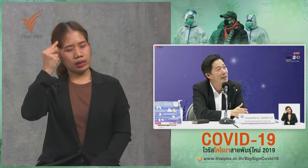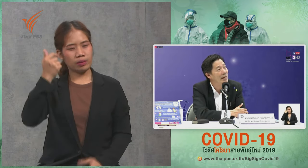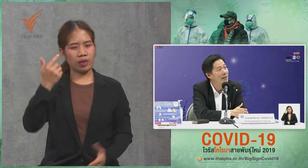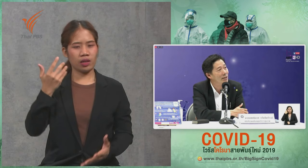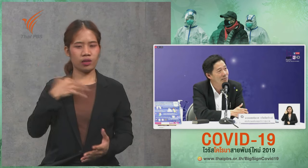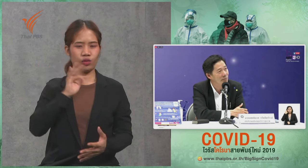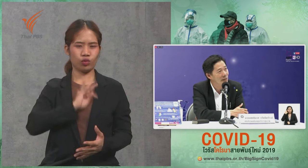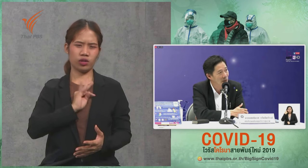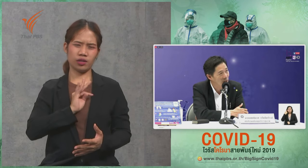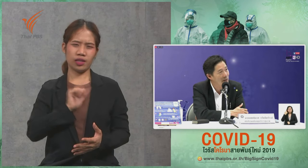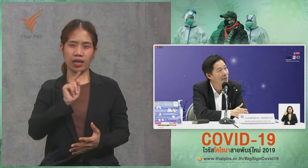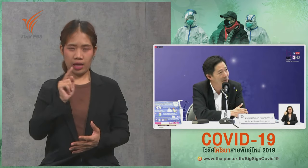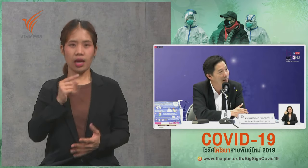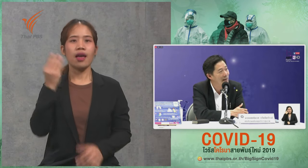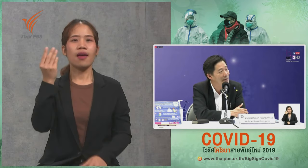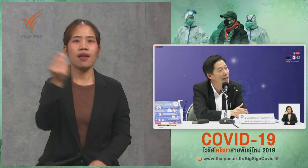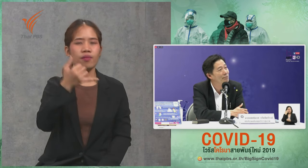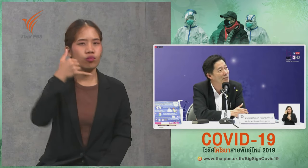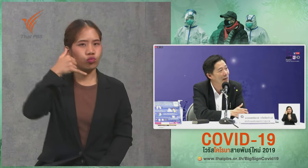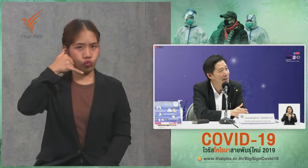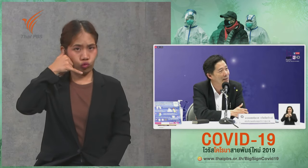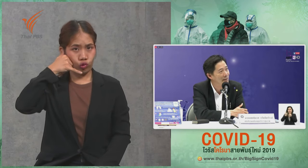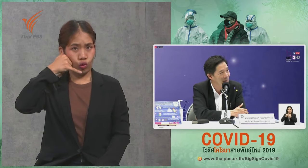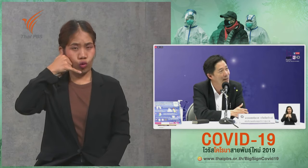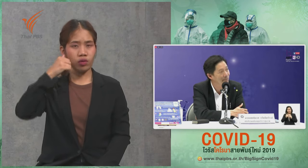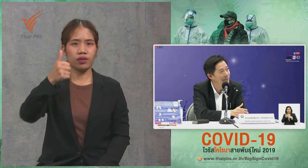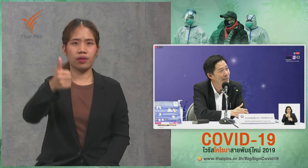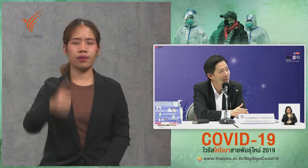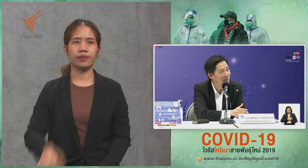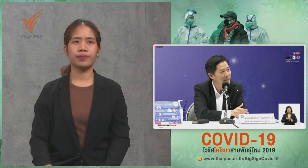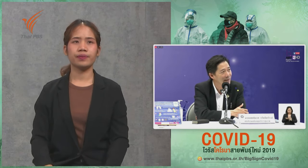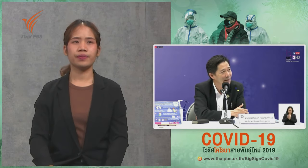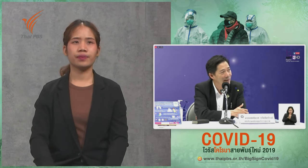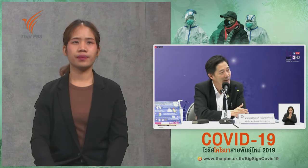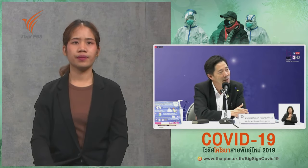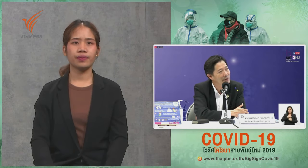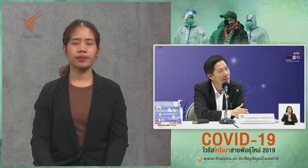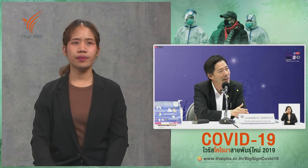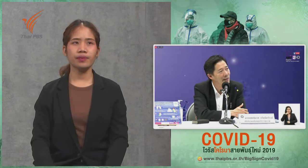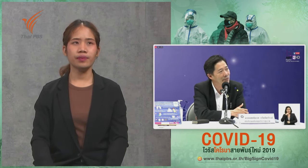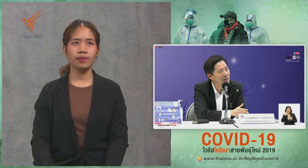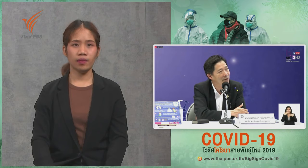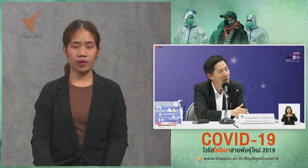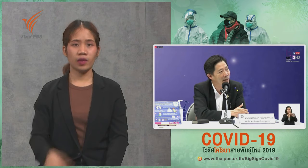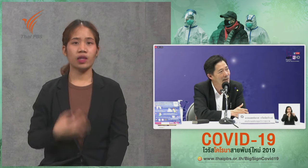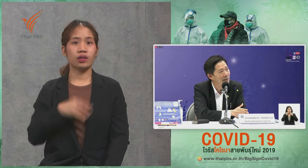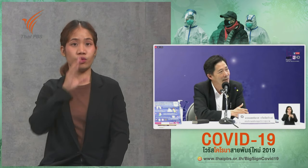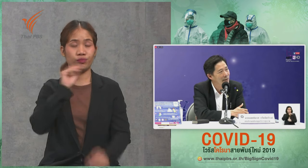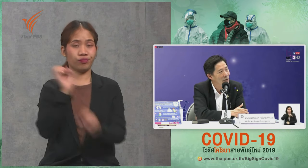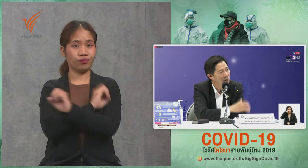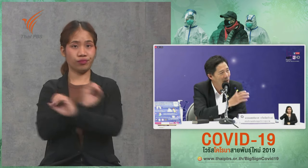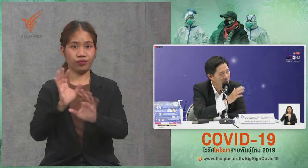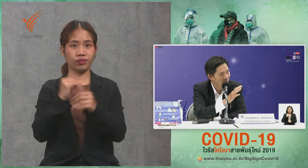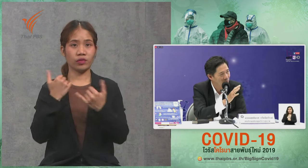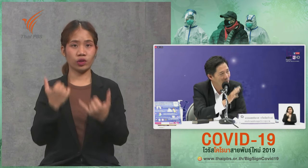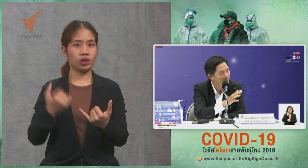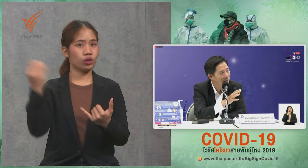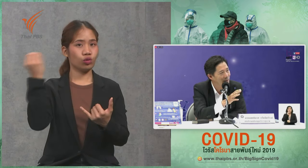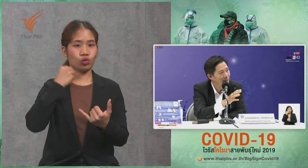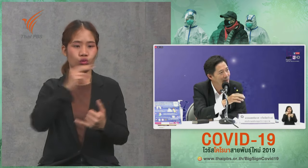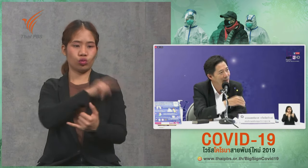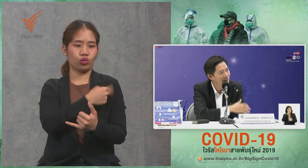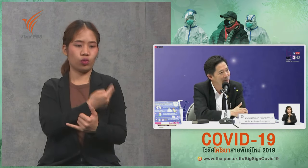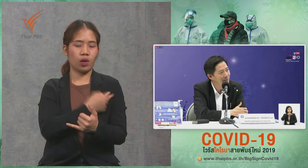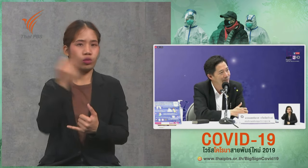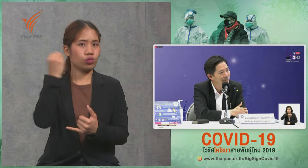เปลี่ยนแปลงอย่างไรก็รีบติดต่อสารพยาบาลเลยนะครับไม่เป็นไรเรื่องนี้ครับแล้วยืนยันนะครับว่าตอนนี้ทุกที่รับผิดชอบคน